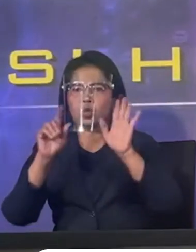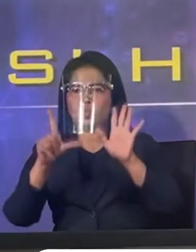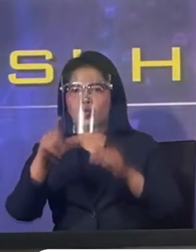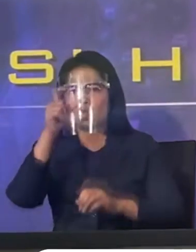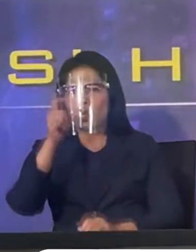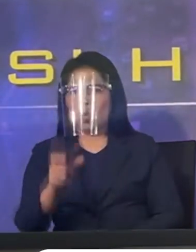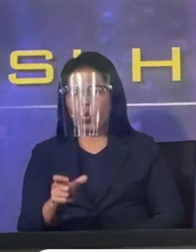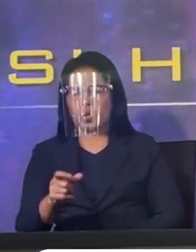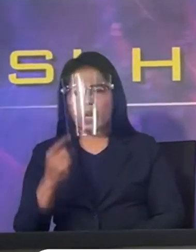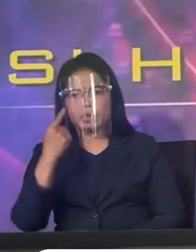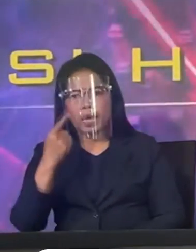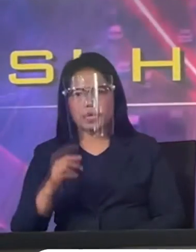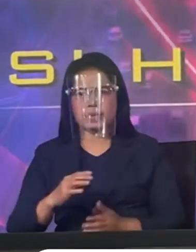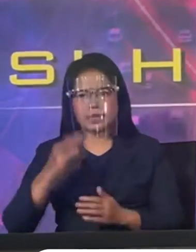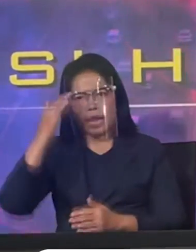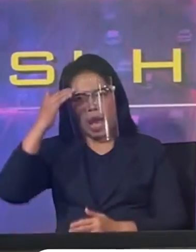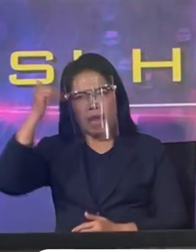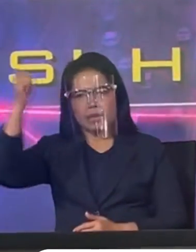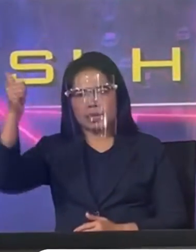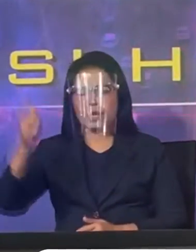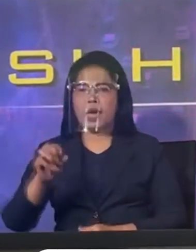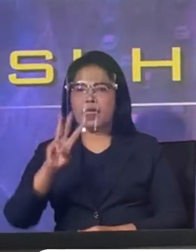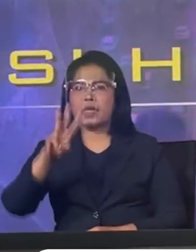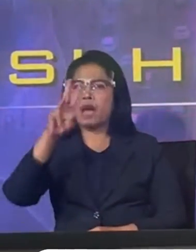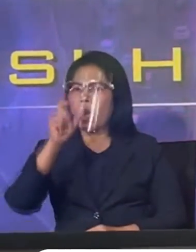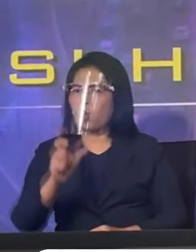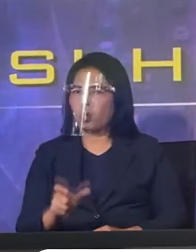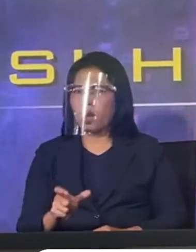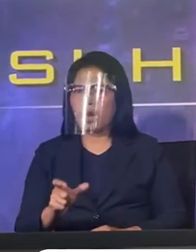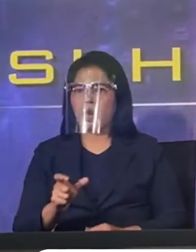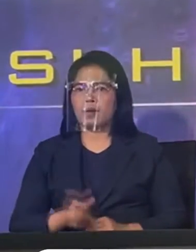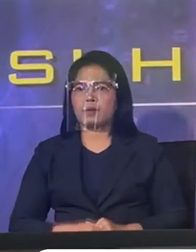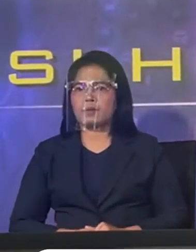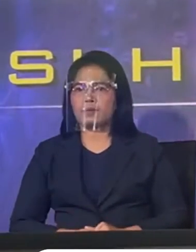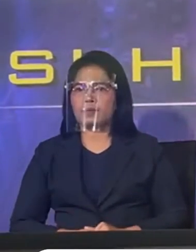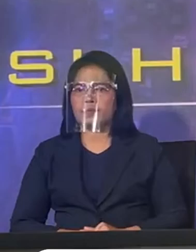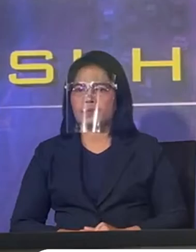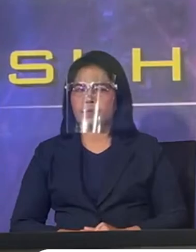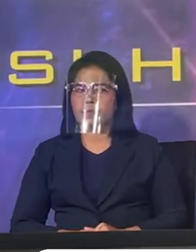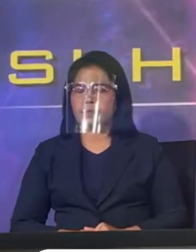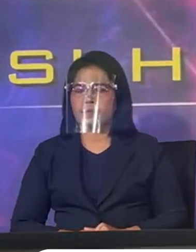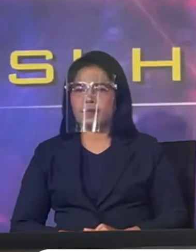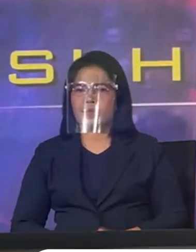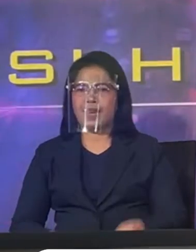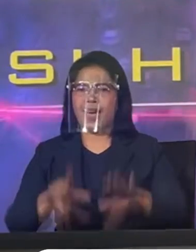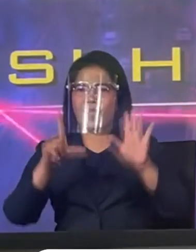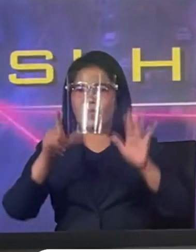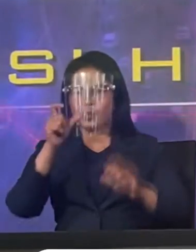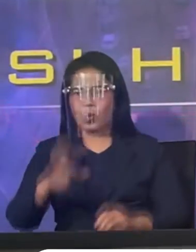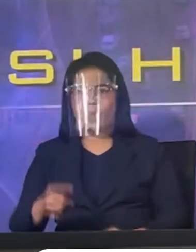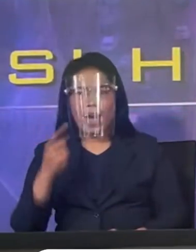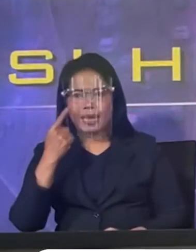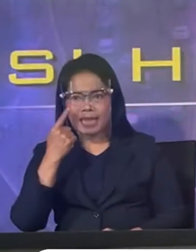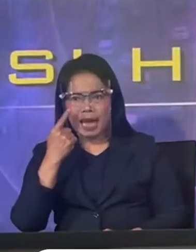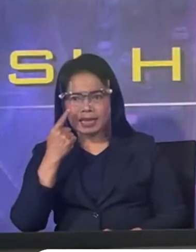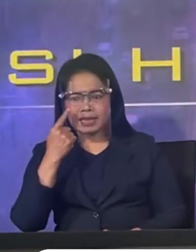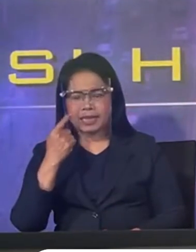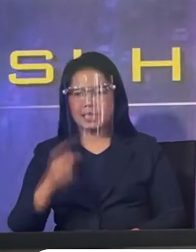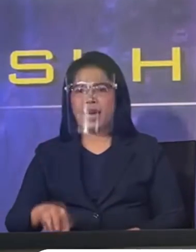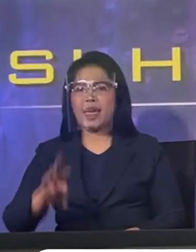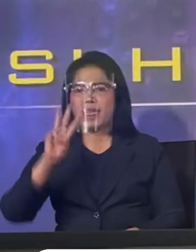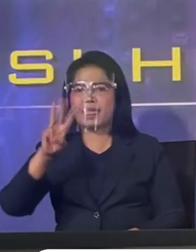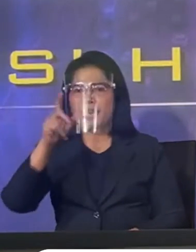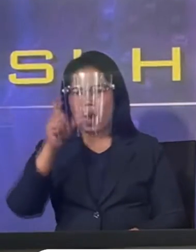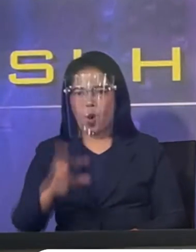orang saksi ahli dan tiga orang Hai langit tujuh orang saksi dan